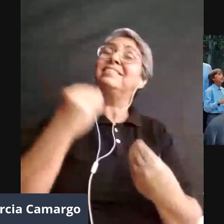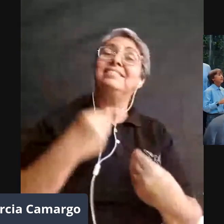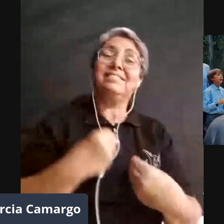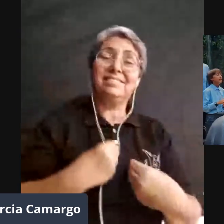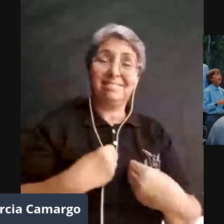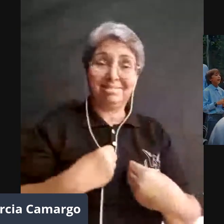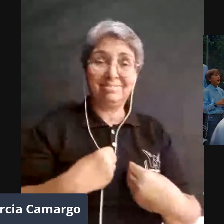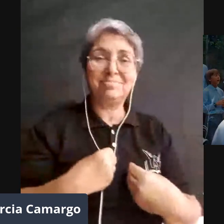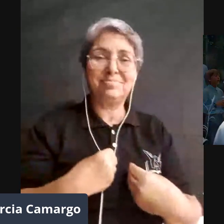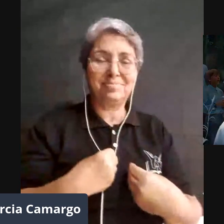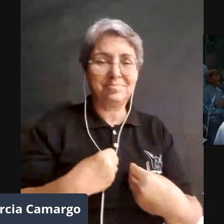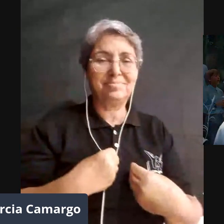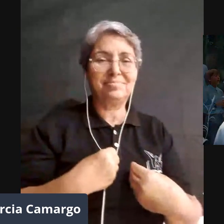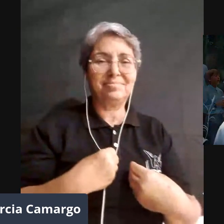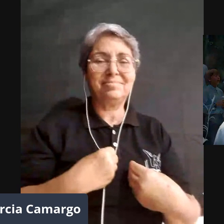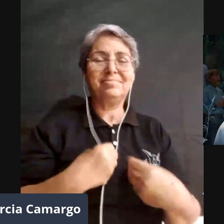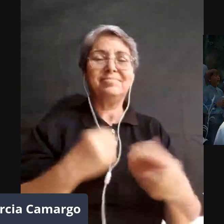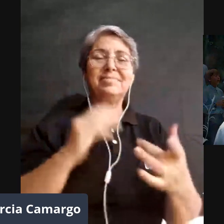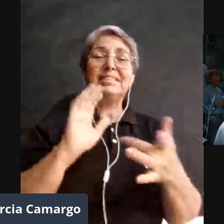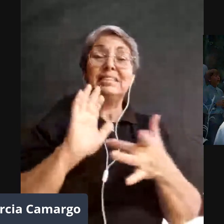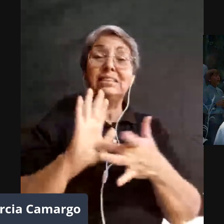fez. Ele é a